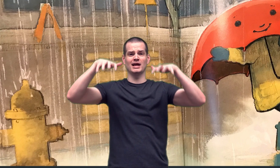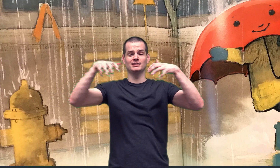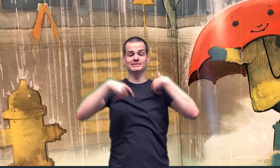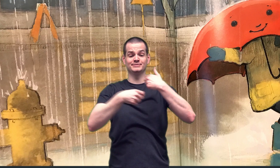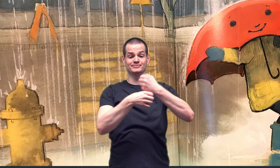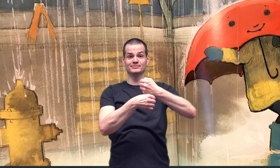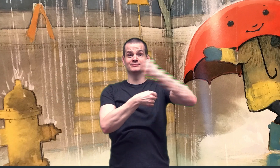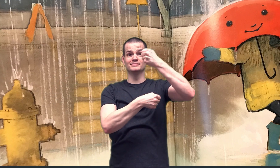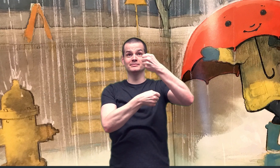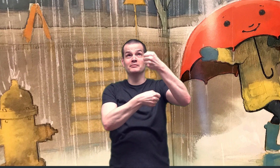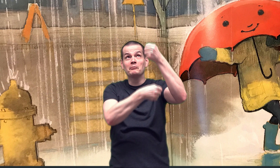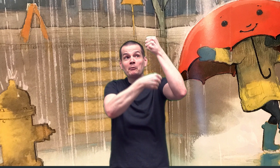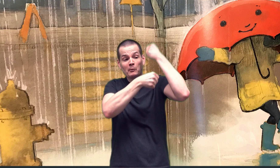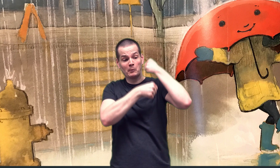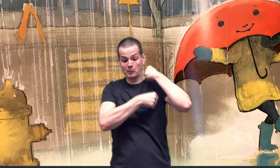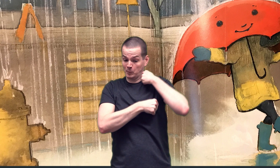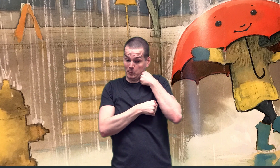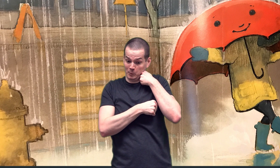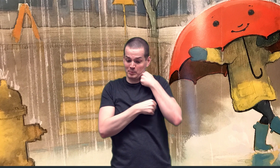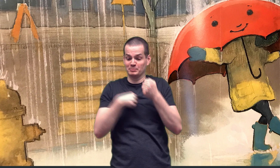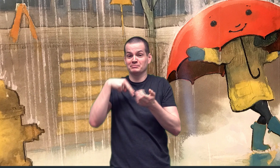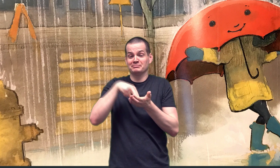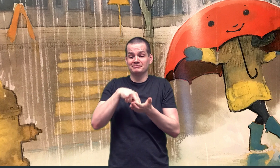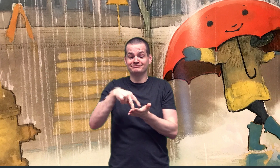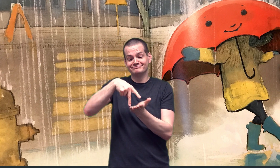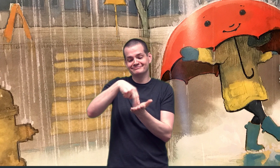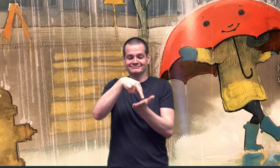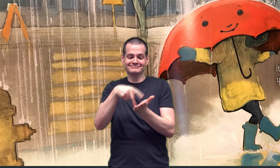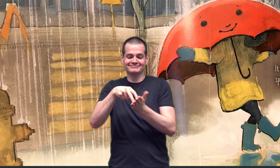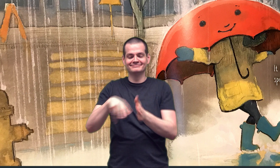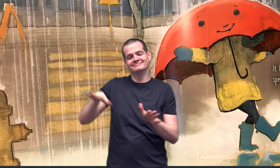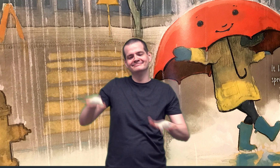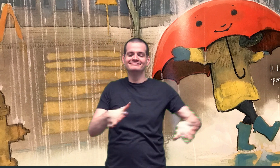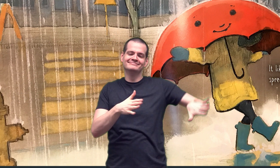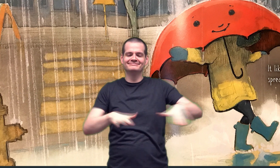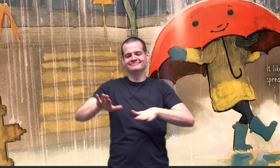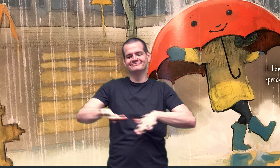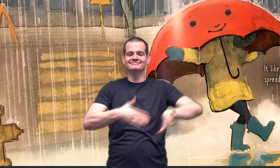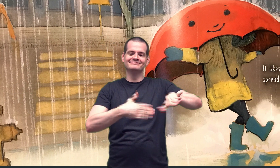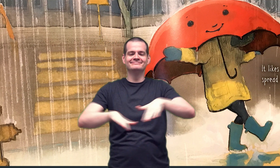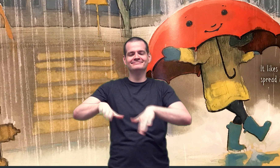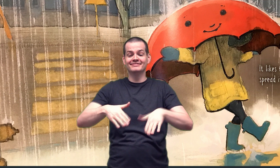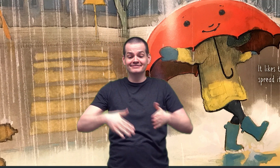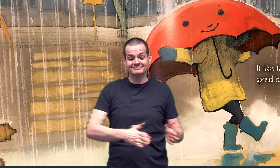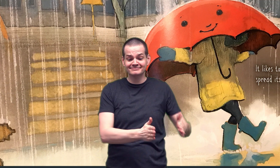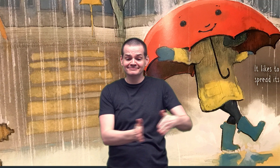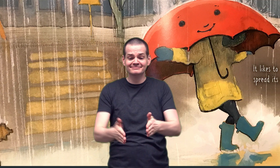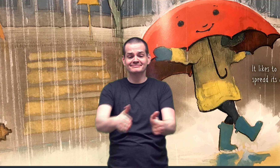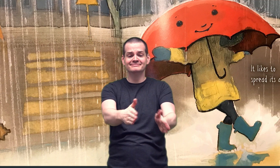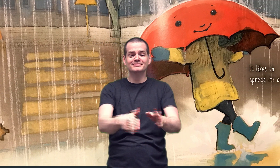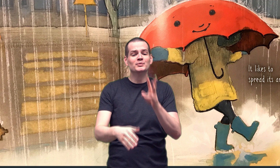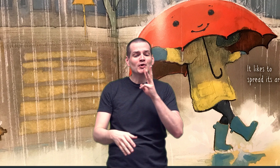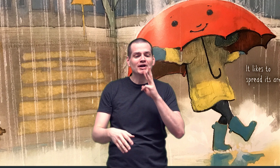Cuando está lloviendo, este paraguas se expande muy grande.